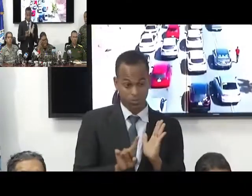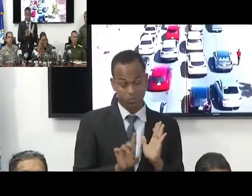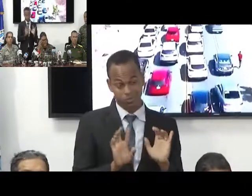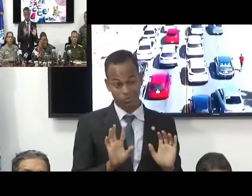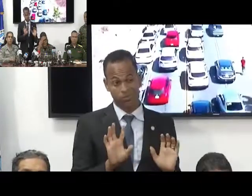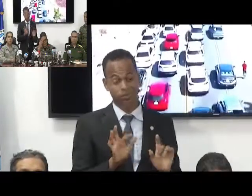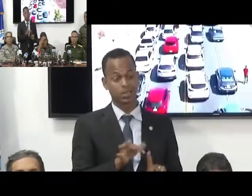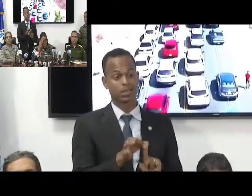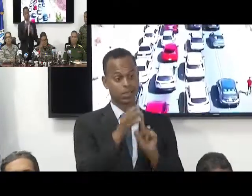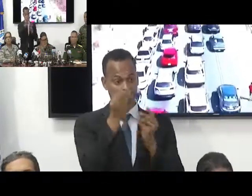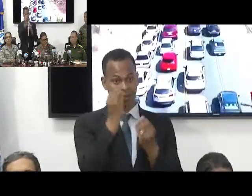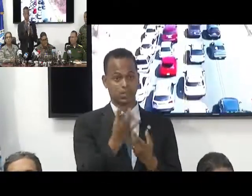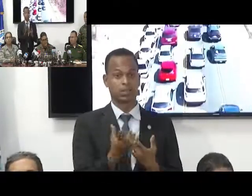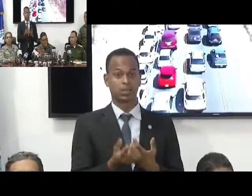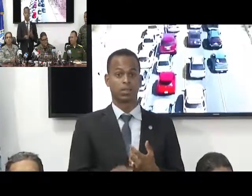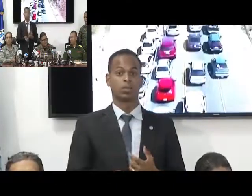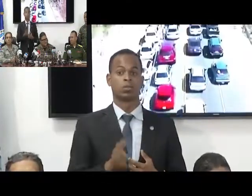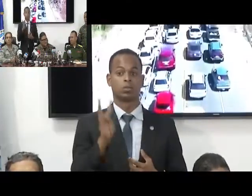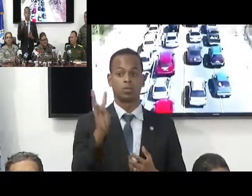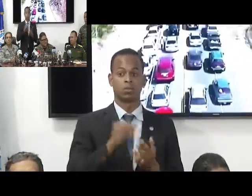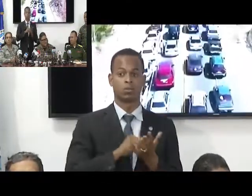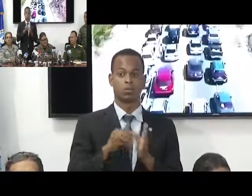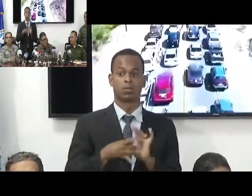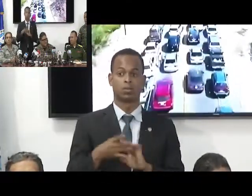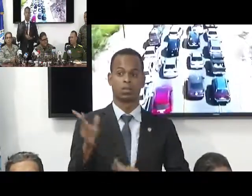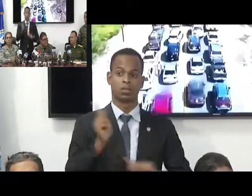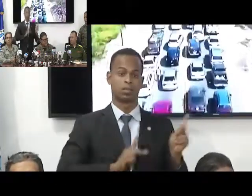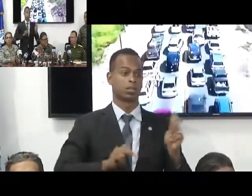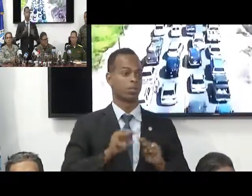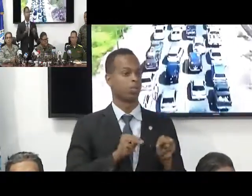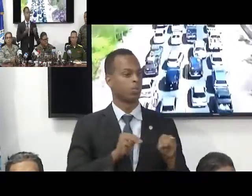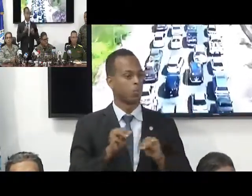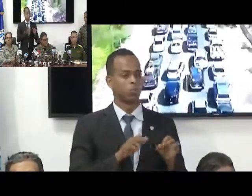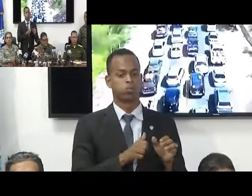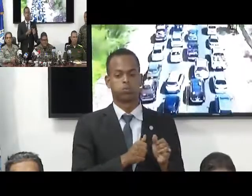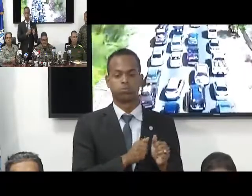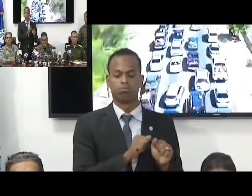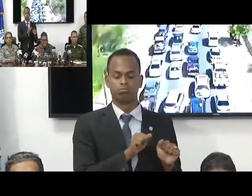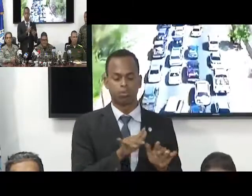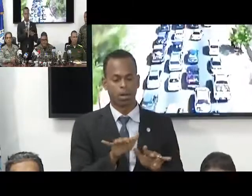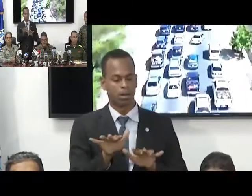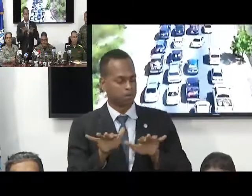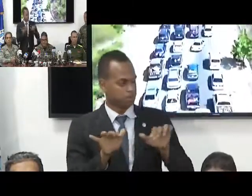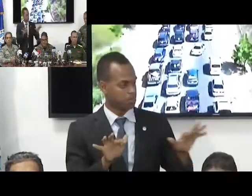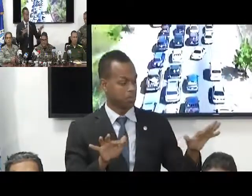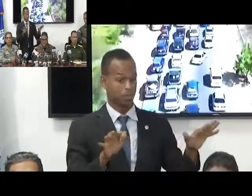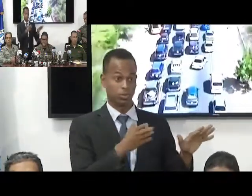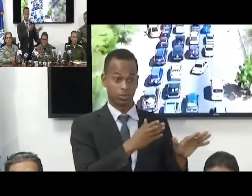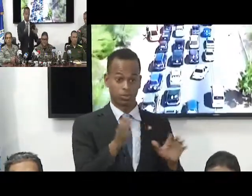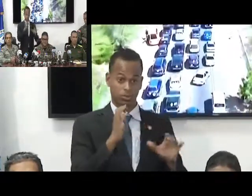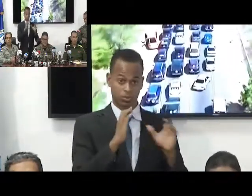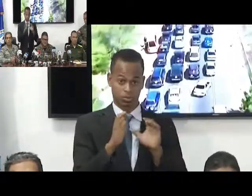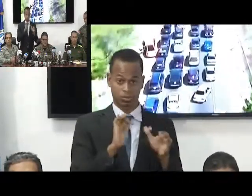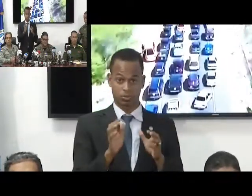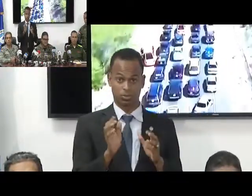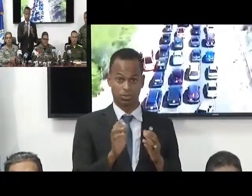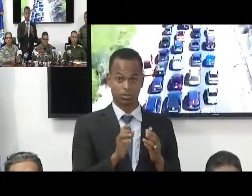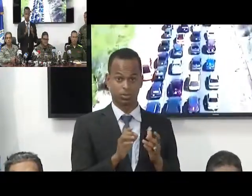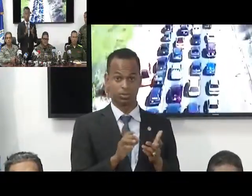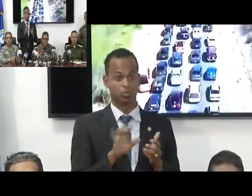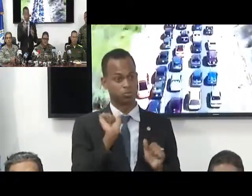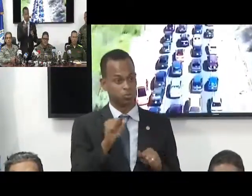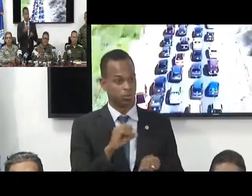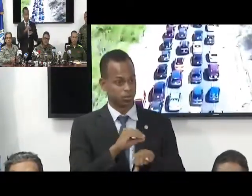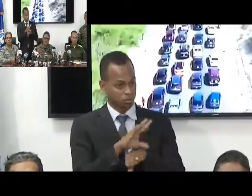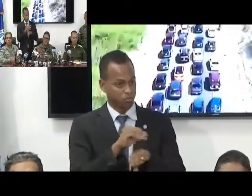estamos entregando la cifra de más de 4 millones de personas que se desplazaron y que ustedes, los comunicadores, con la